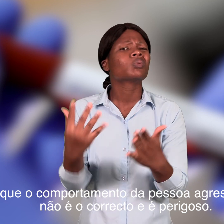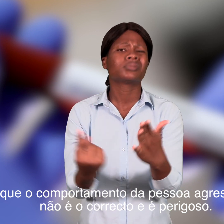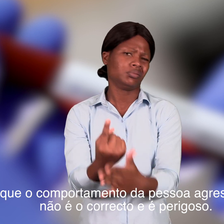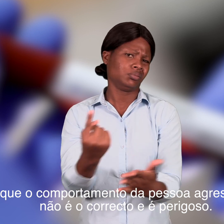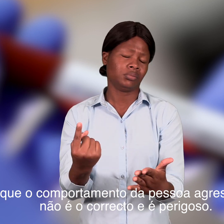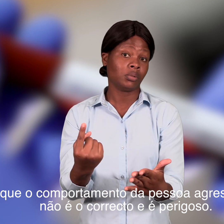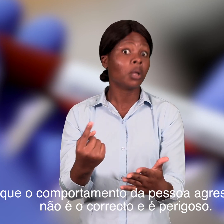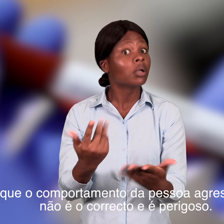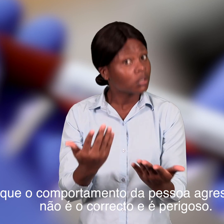perigoso.